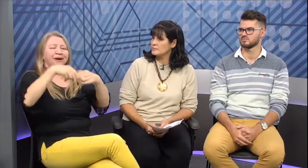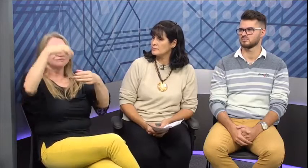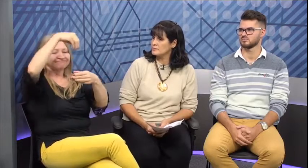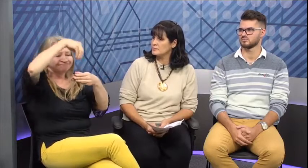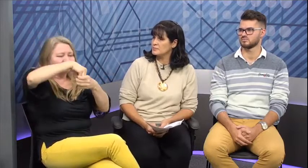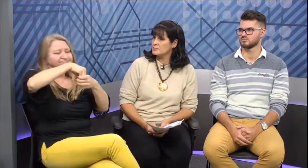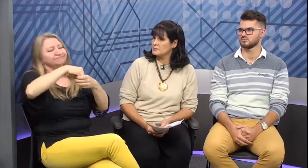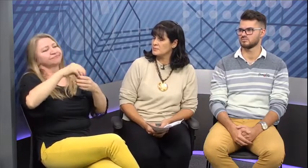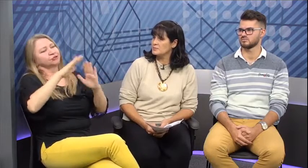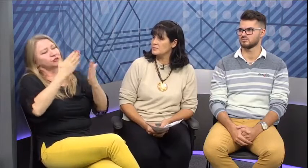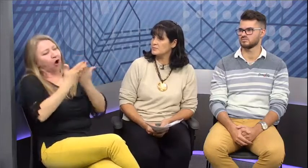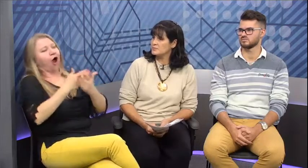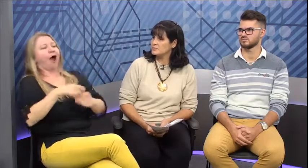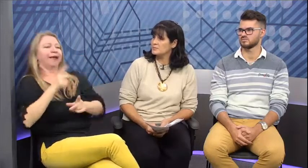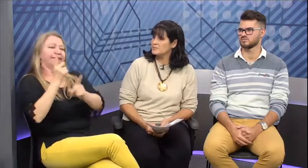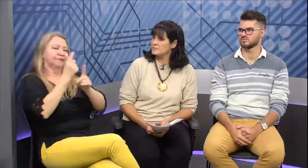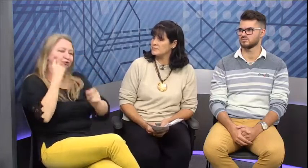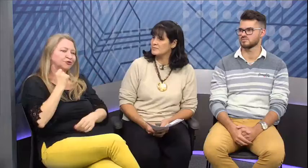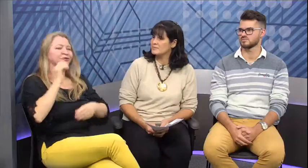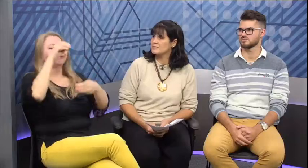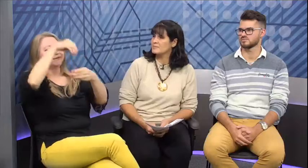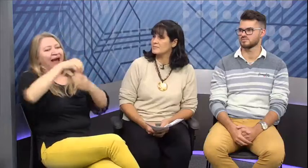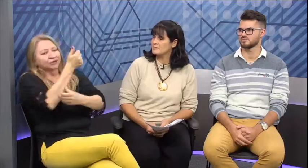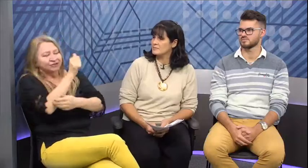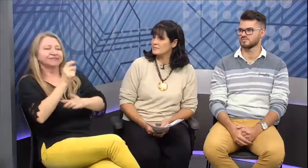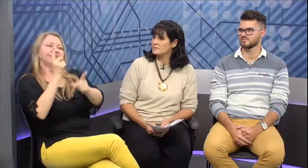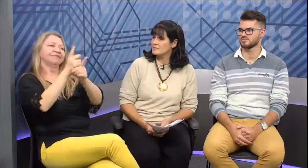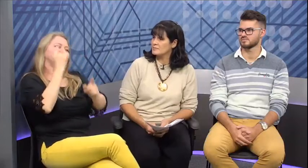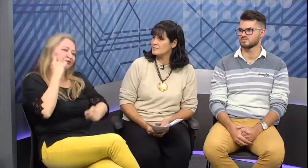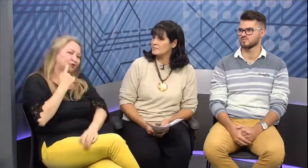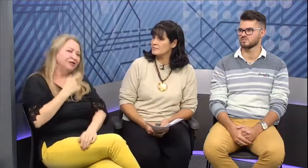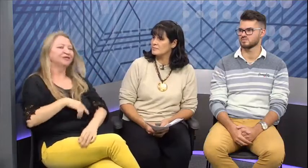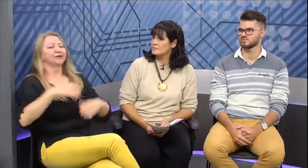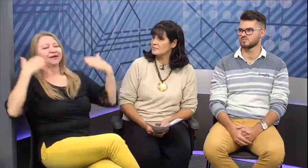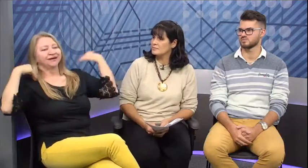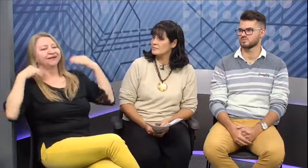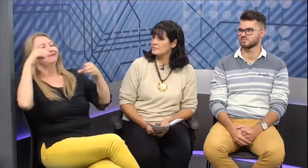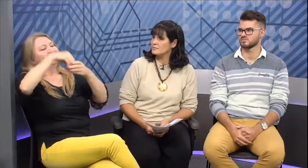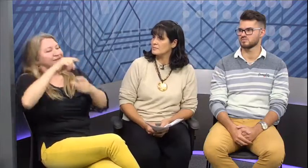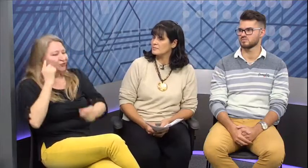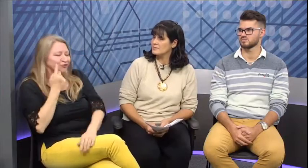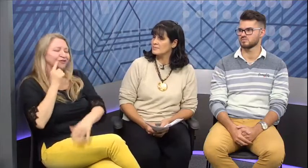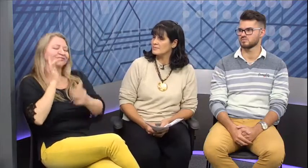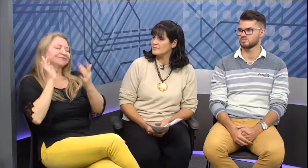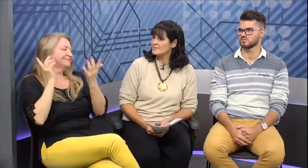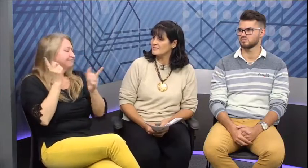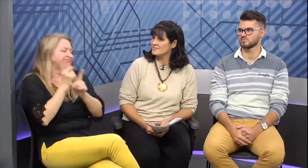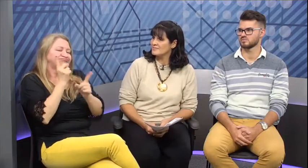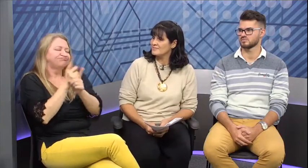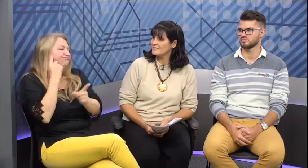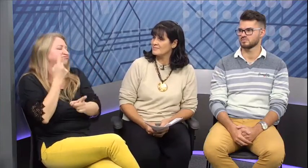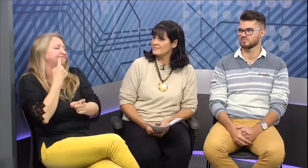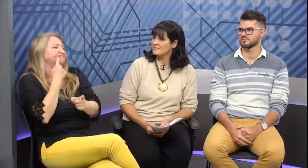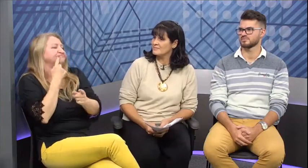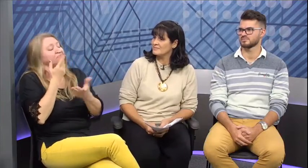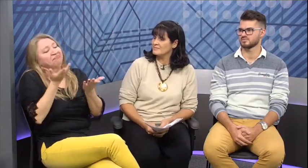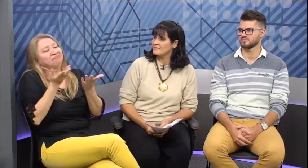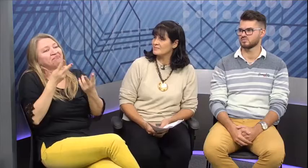são mais com surdos, na escola, com surdos, na associação com surdos, em passeios com surdos, né? Nesses encontros